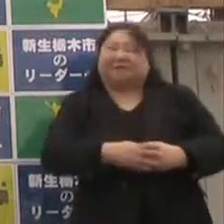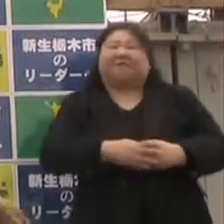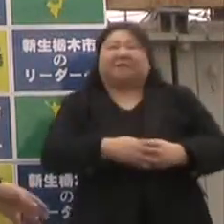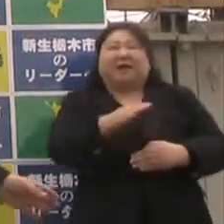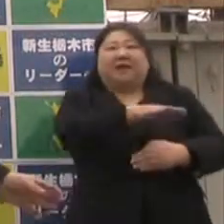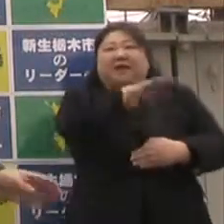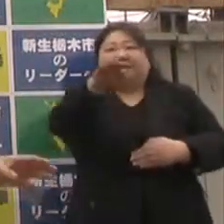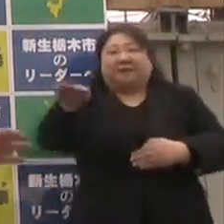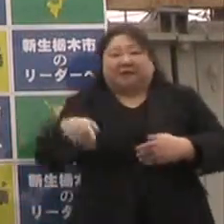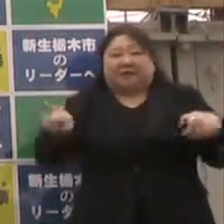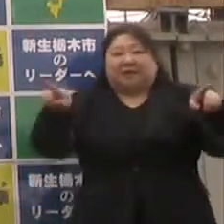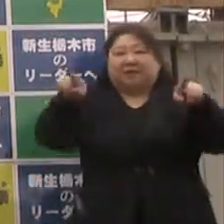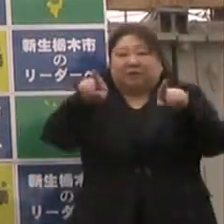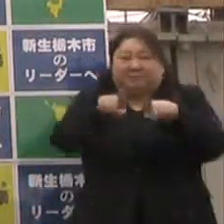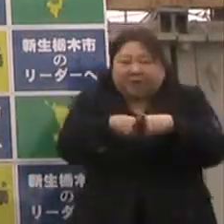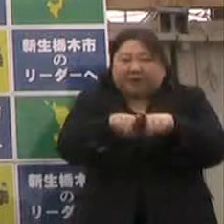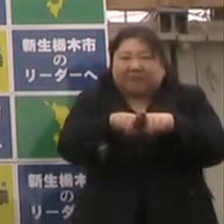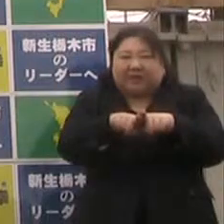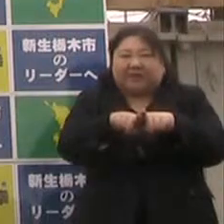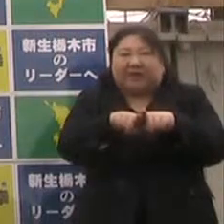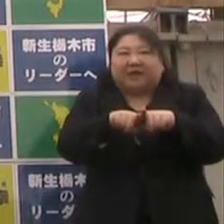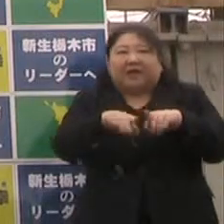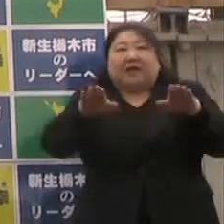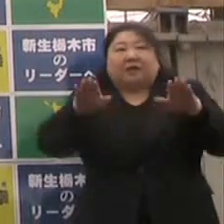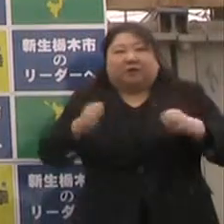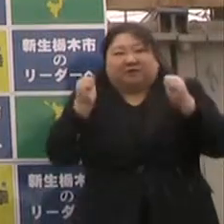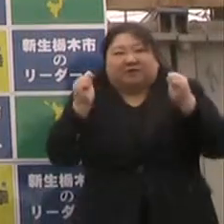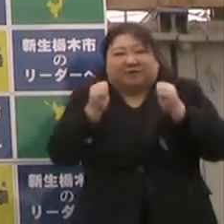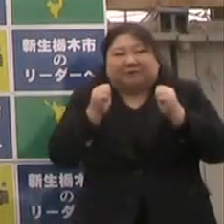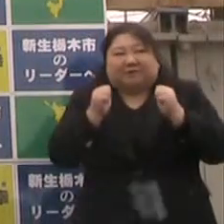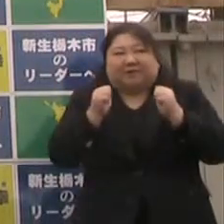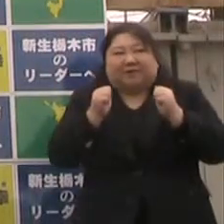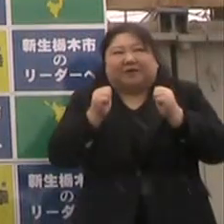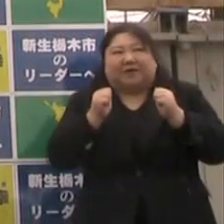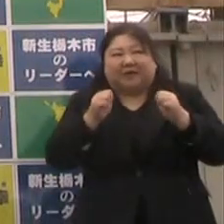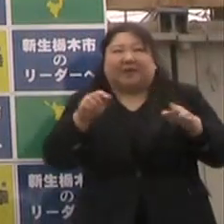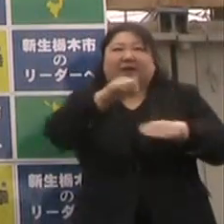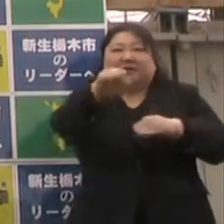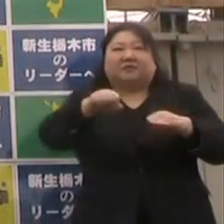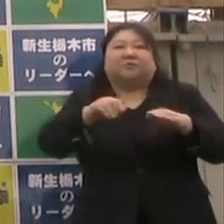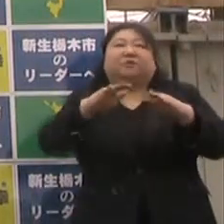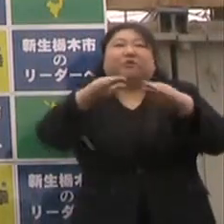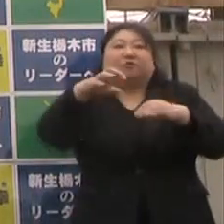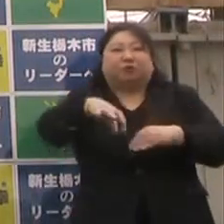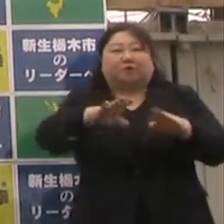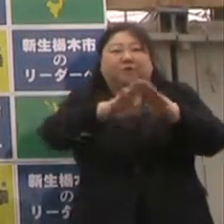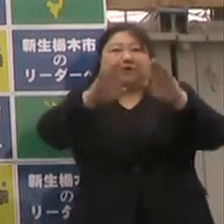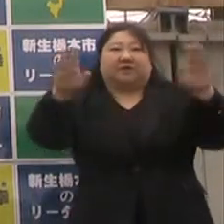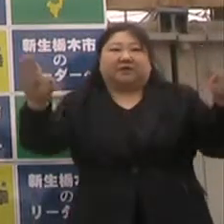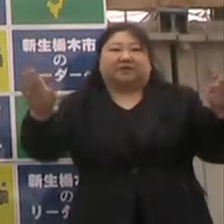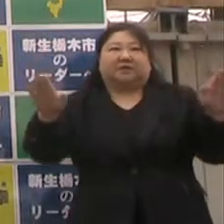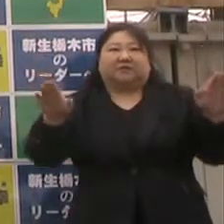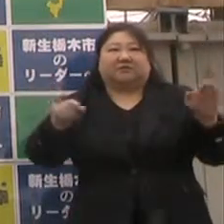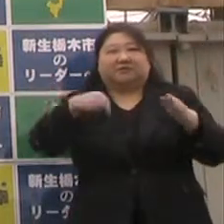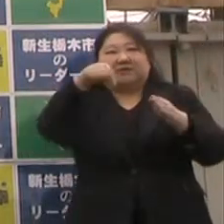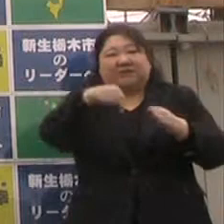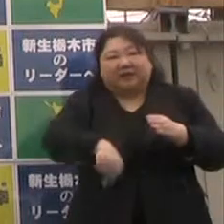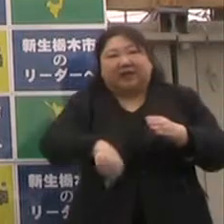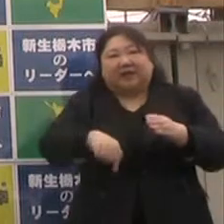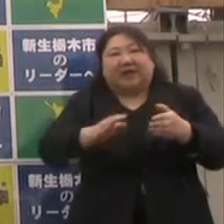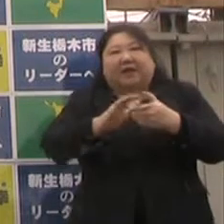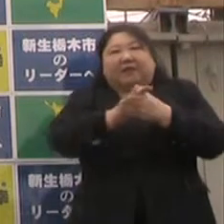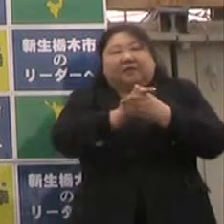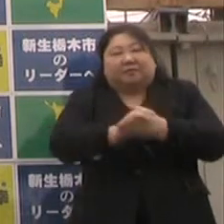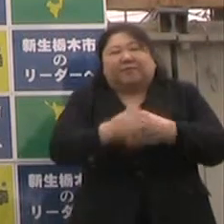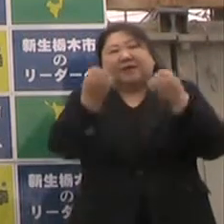には一緒にこの寒い中で出陣をする、まあ事務所開きをして共に新しい地域づくりを